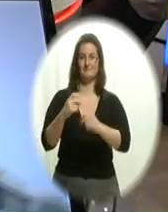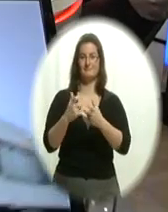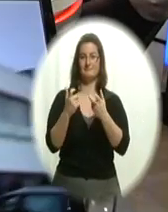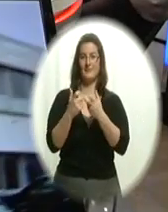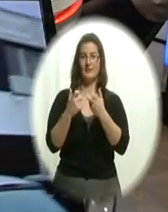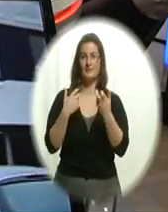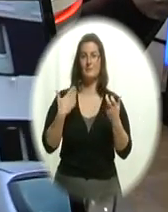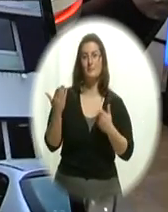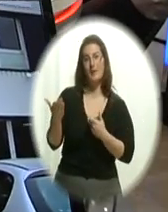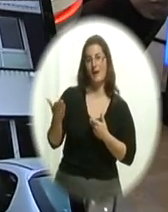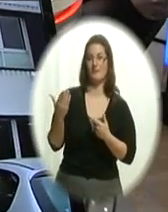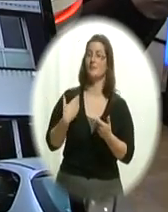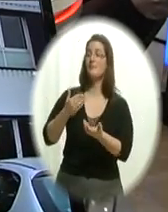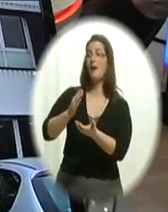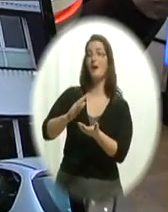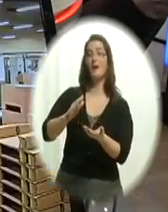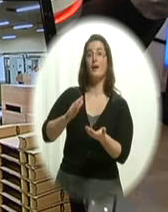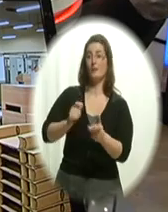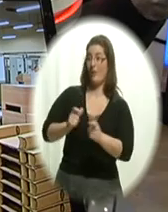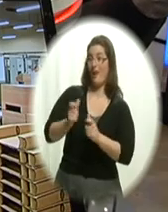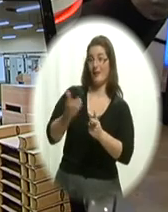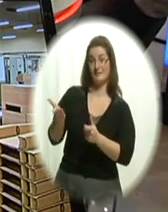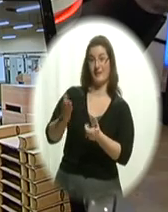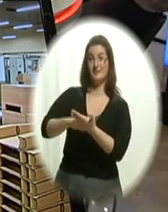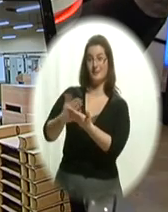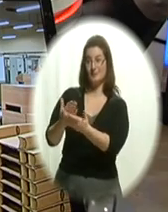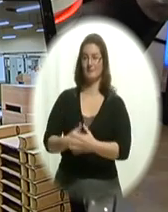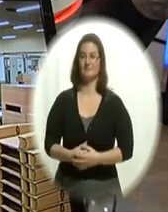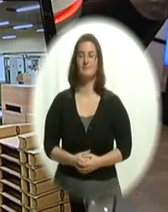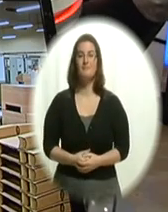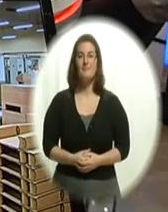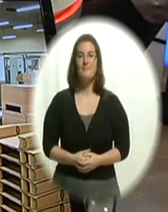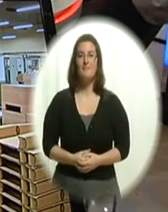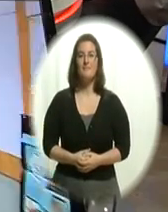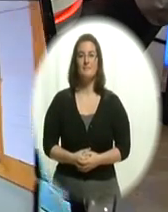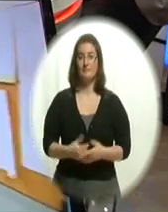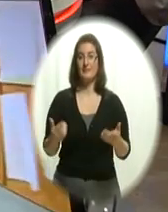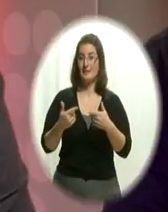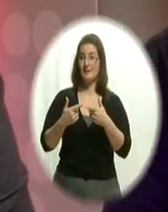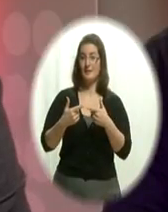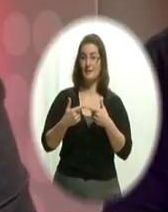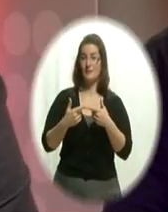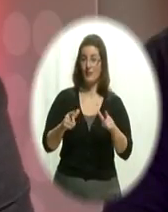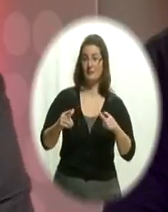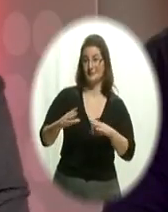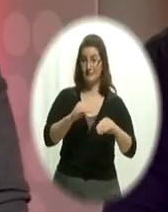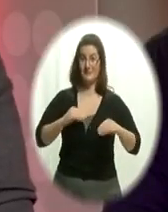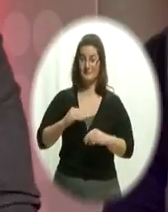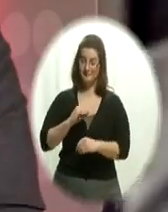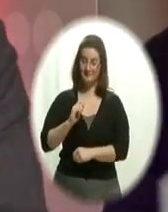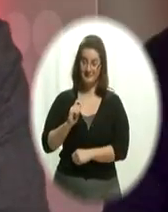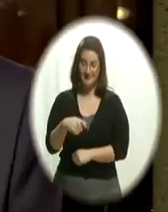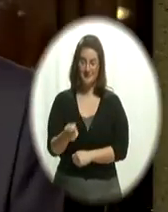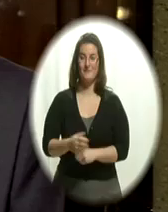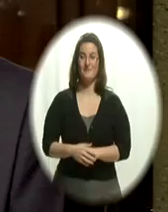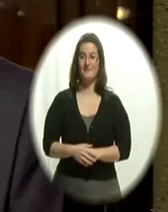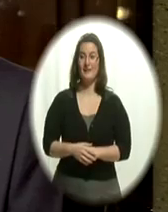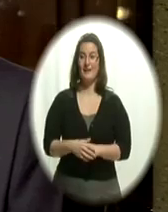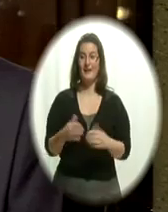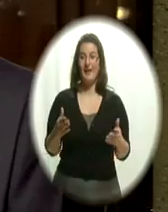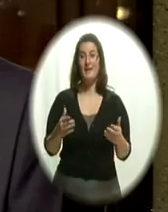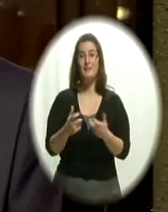collègues sont en train de traduire, et... C'est une langue utilisée dans l'espace. Et donc, c'est une langue. Oui, aussi. Aussi. Les